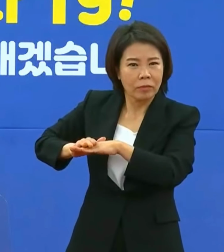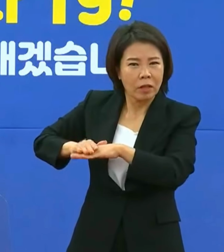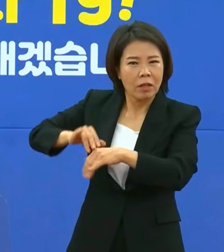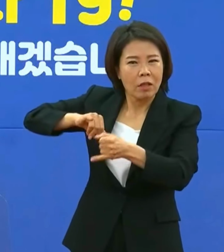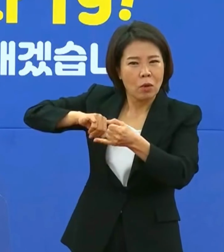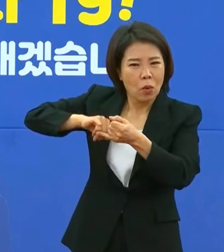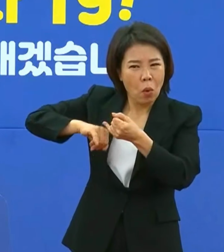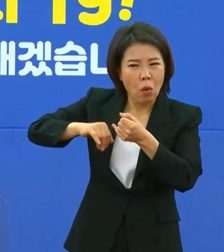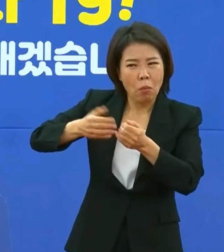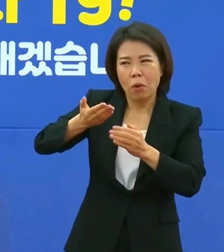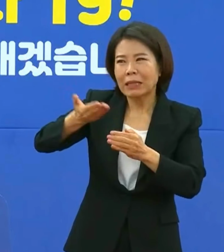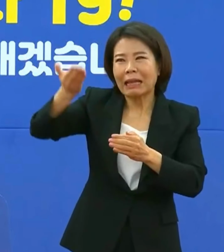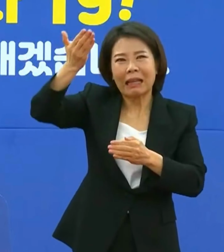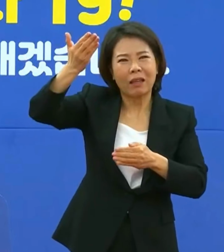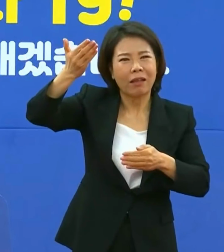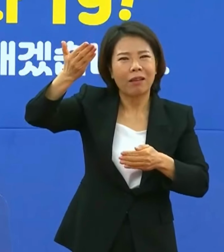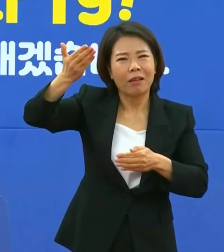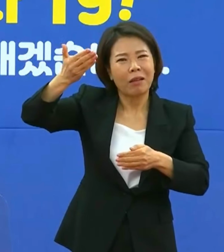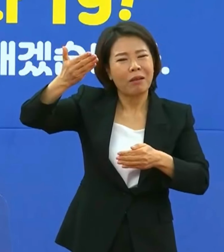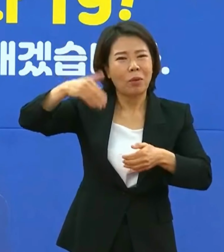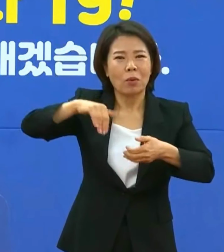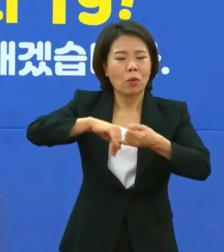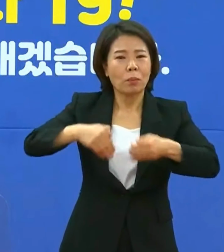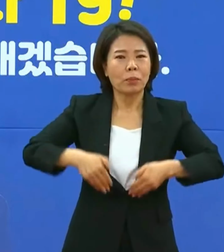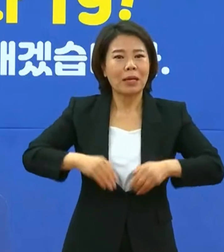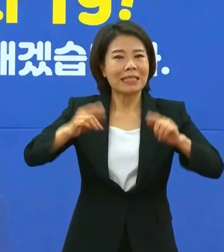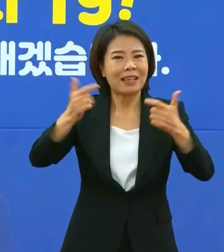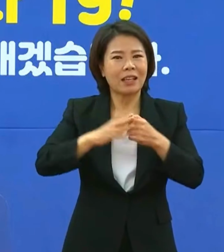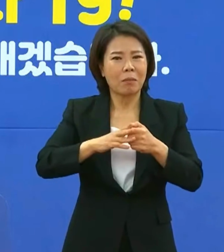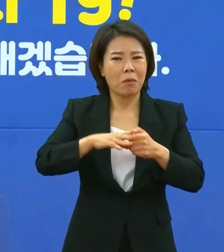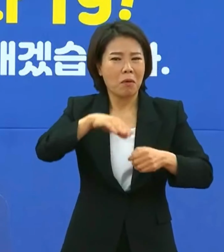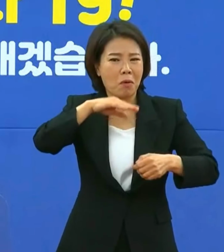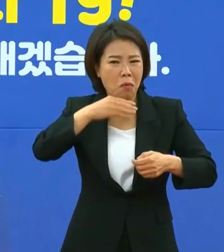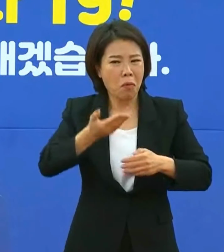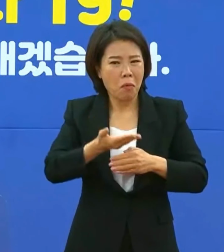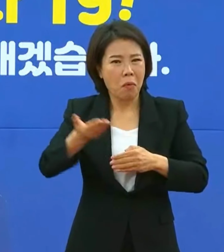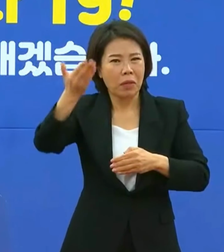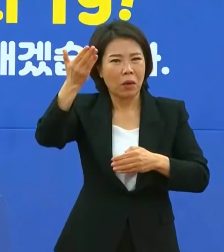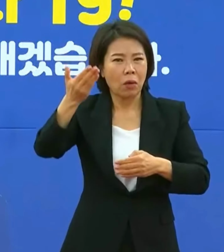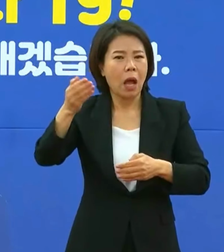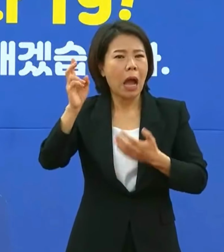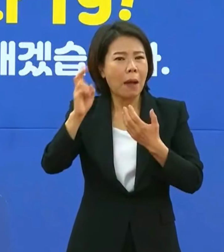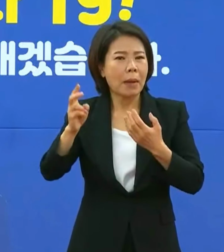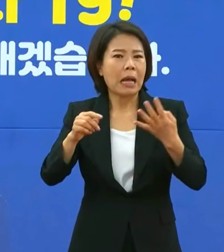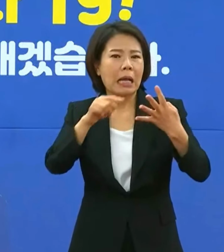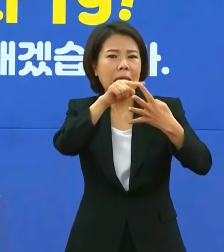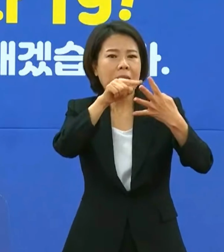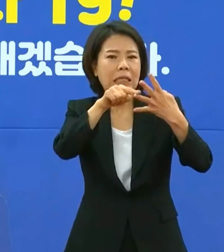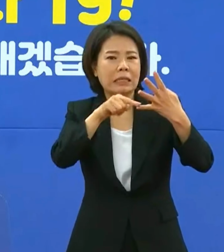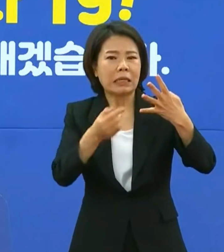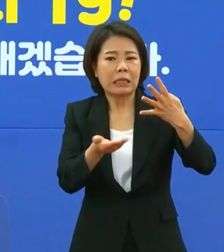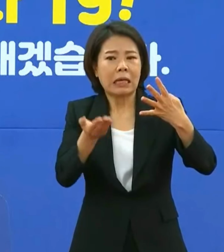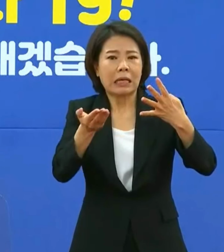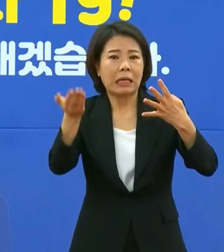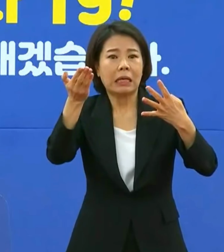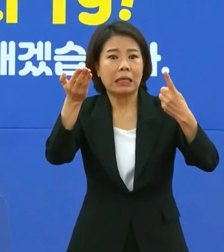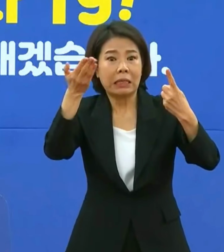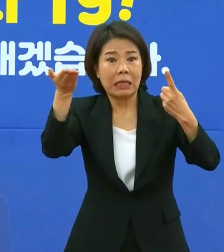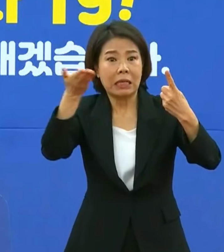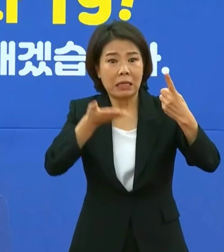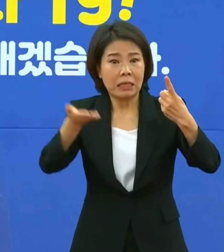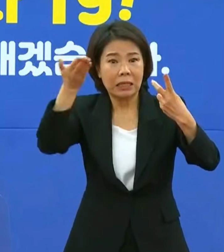이제는 단계도 그렇게 피로 챙 않습니다 단계도 굳이 단계를 분류하자면 4단계로 저희가 9분을 해서 대응